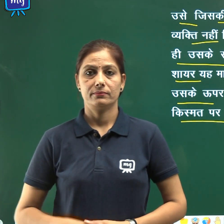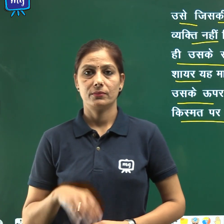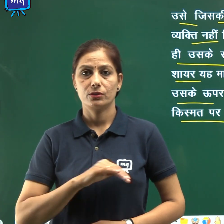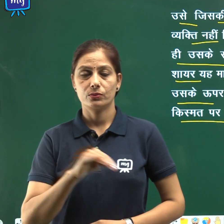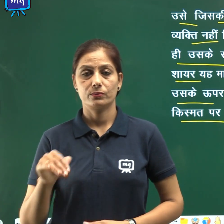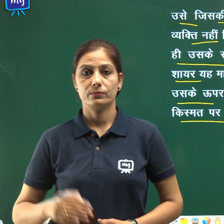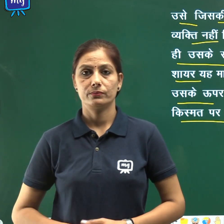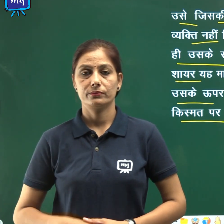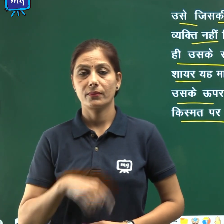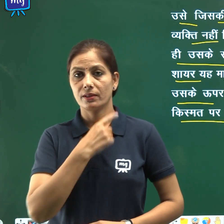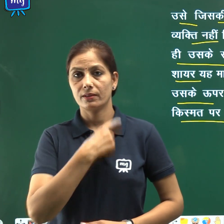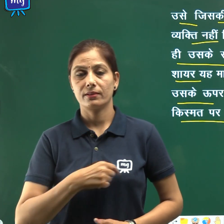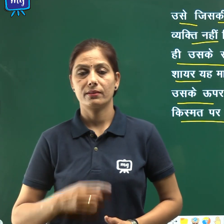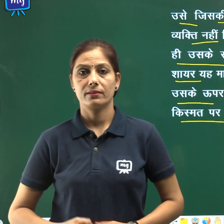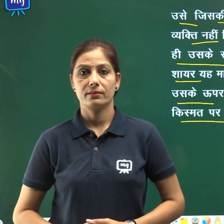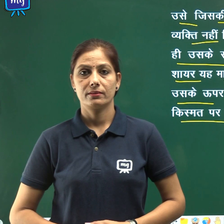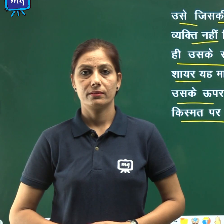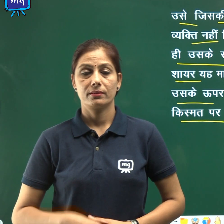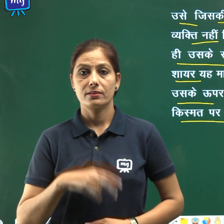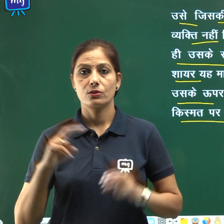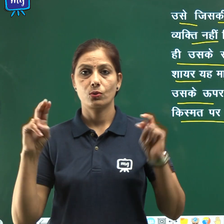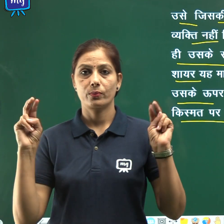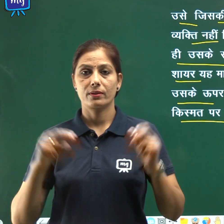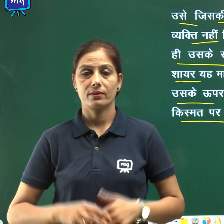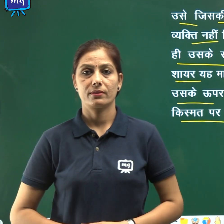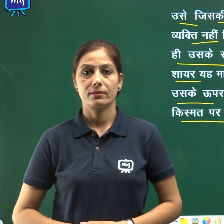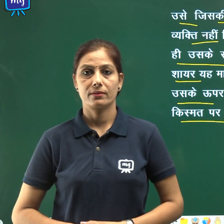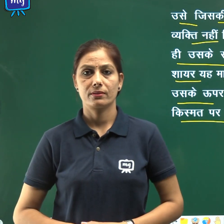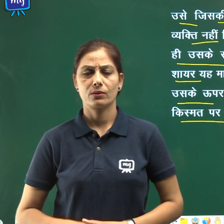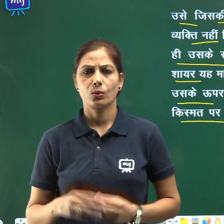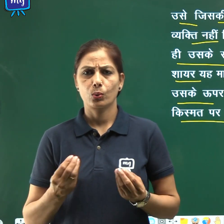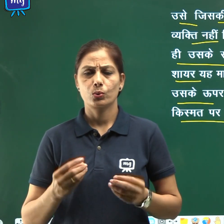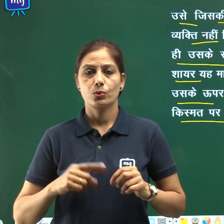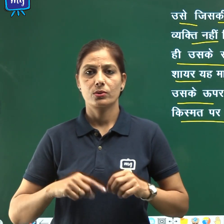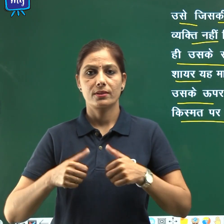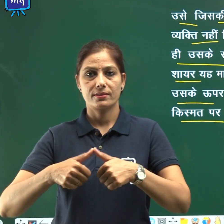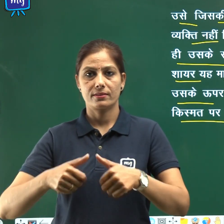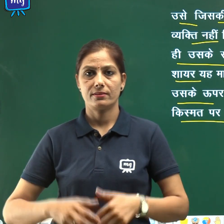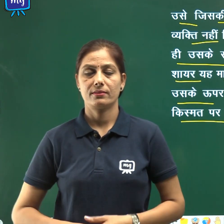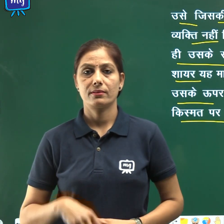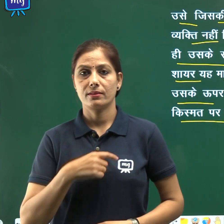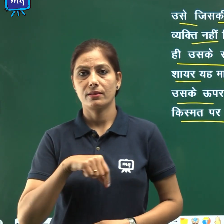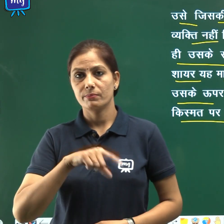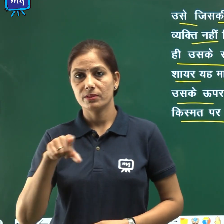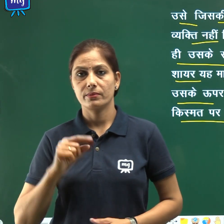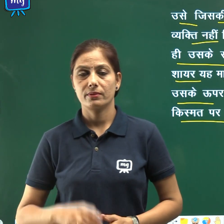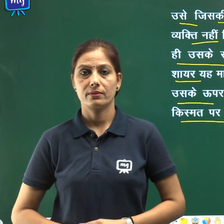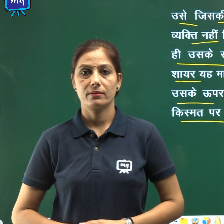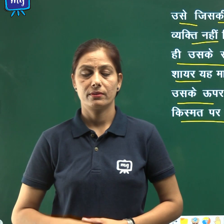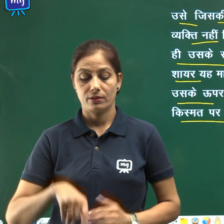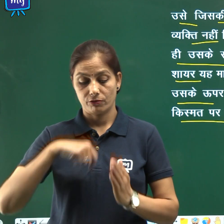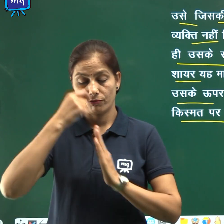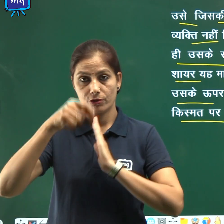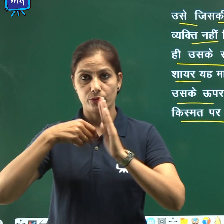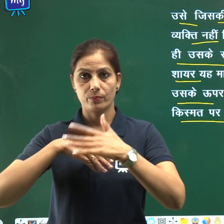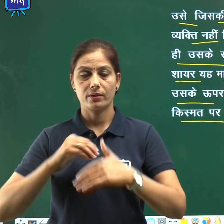बच्चों, ये थे इस अध्याय के कुछ प्रश्नोत्तर। इन्हें आप